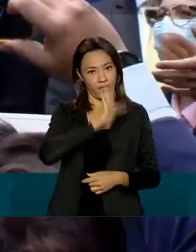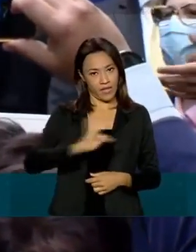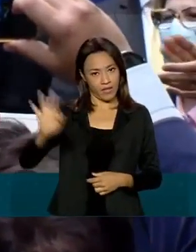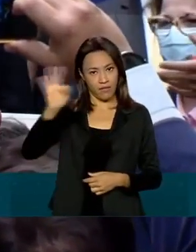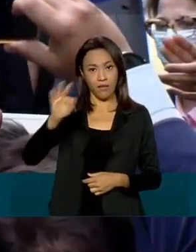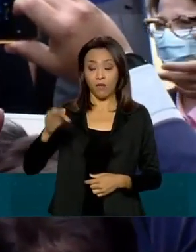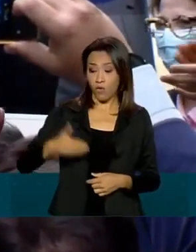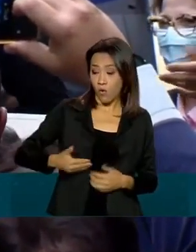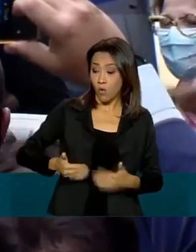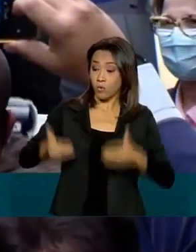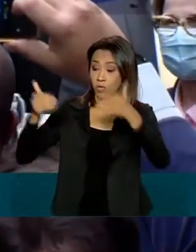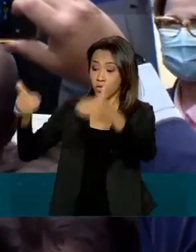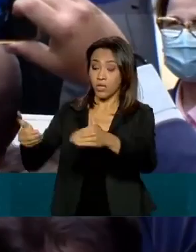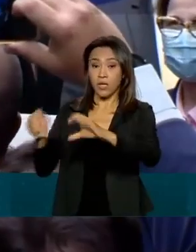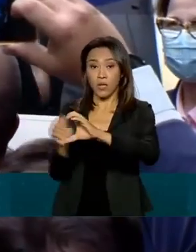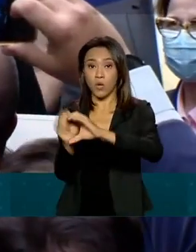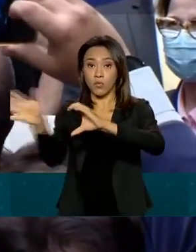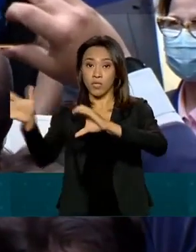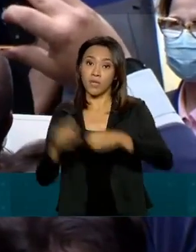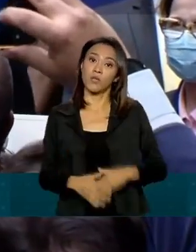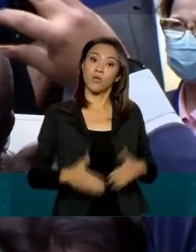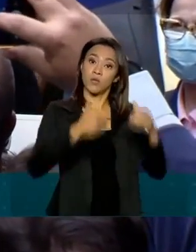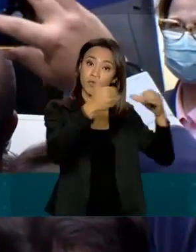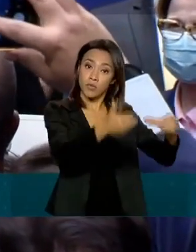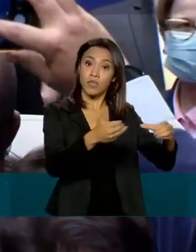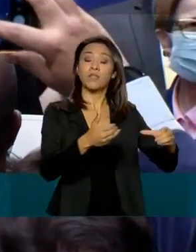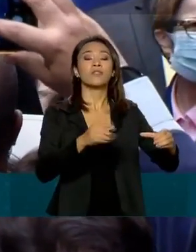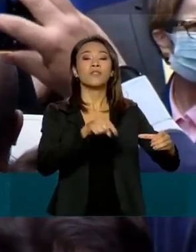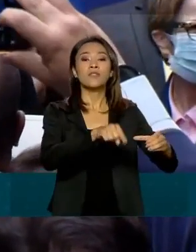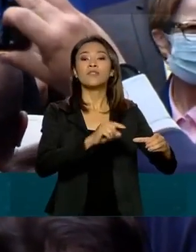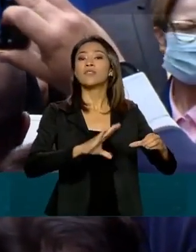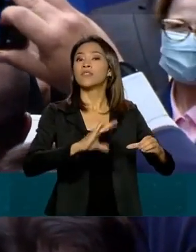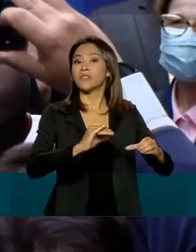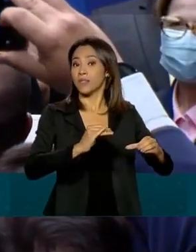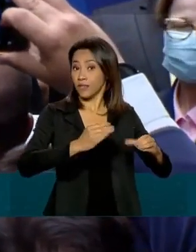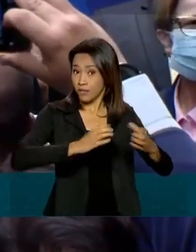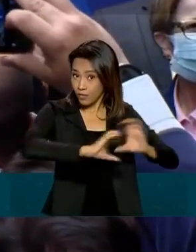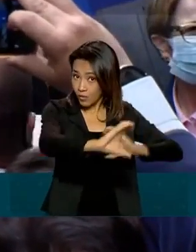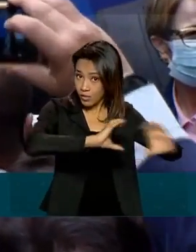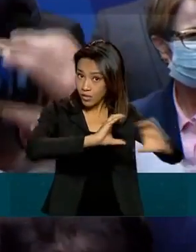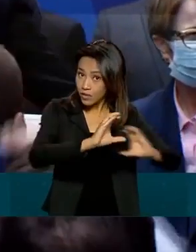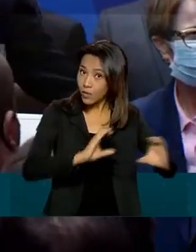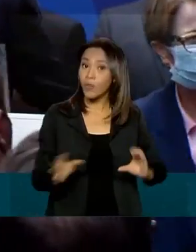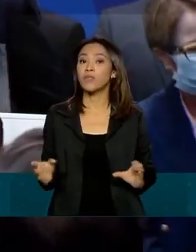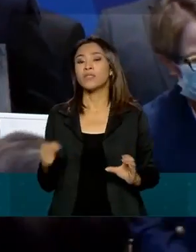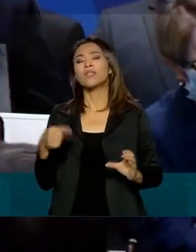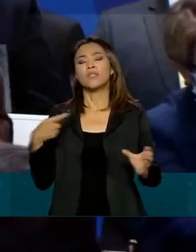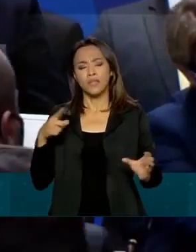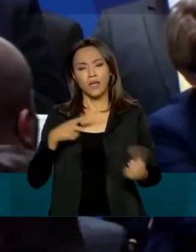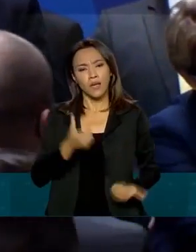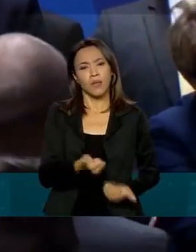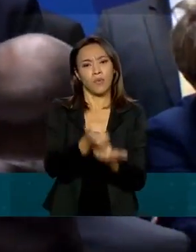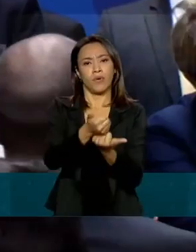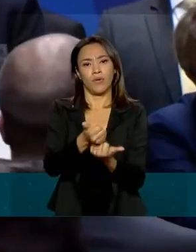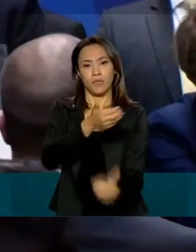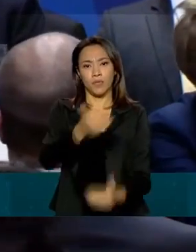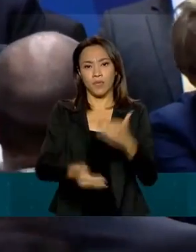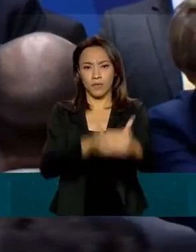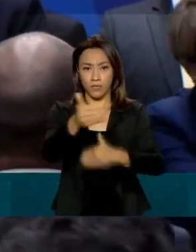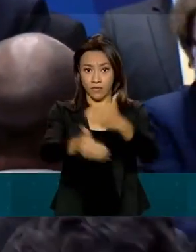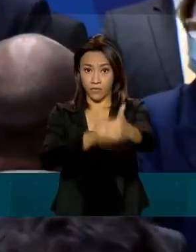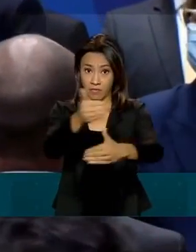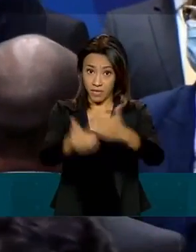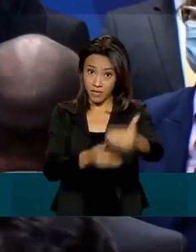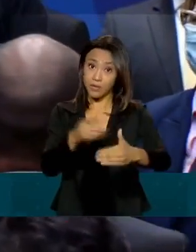das Comunicações e de Ciência, Tecnologia e Inovações e a Facens, tem contribuído para o desenvolvimento de